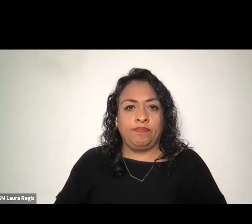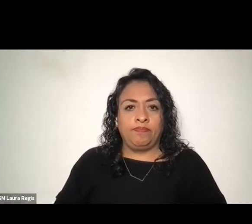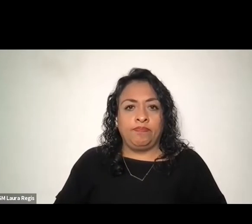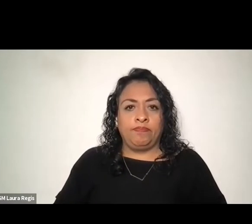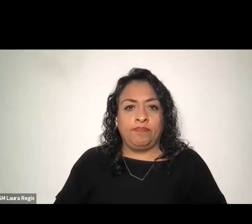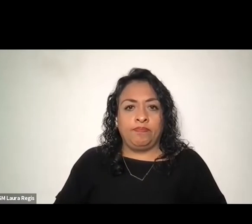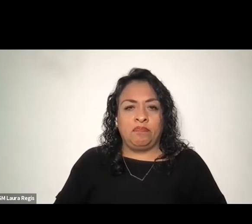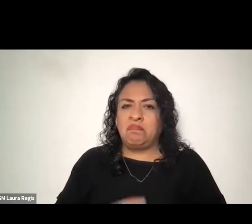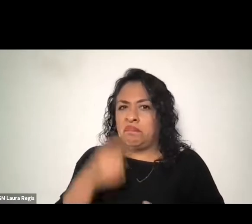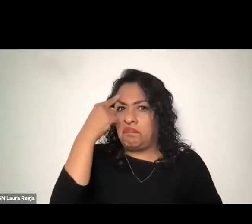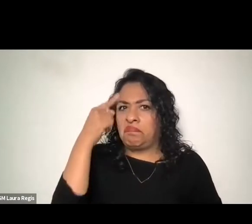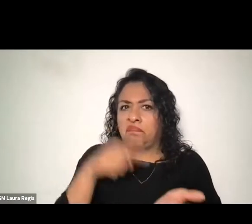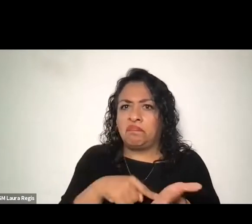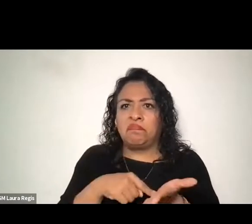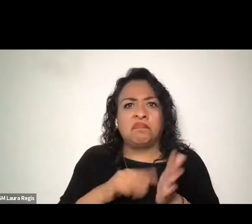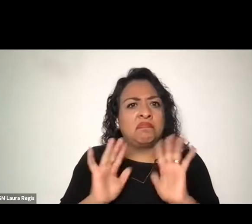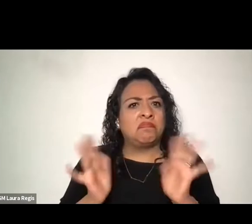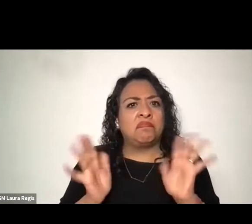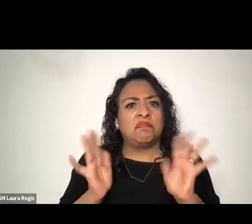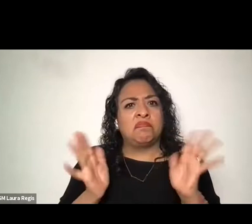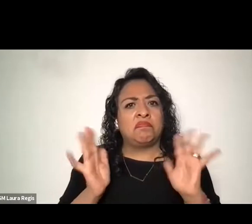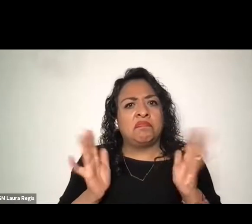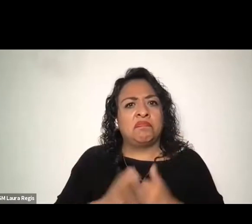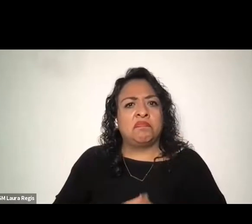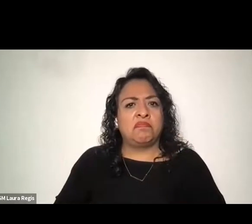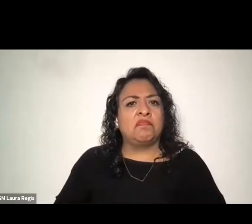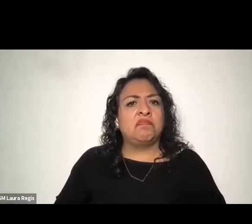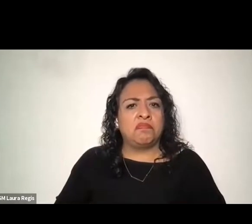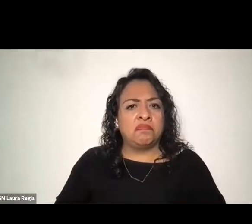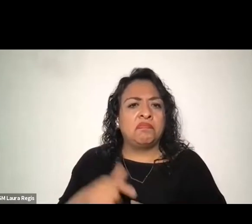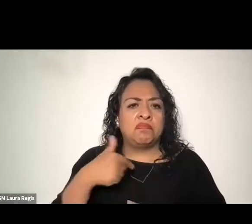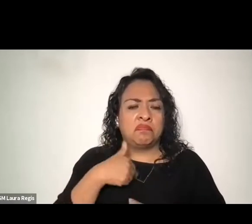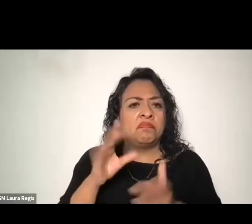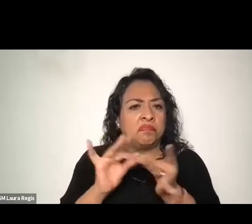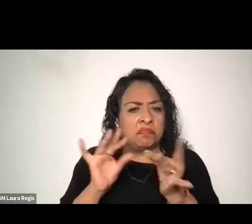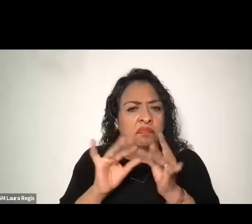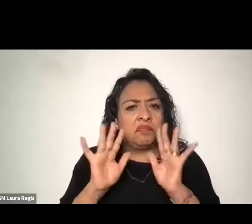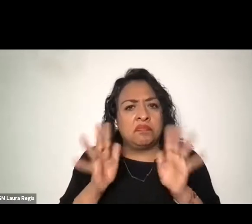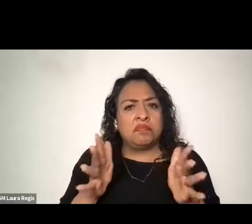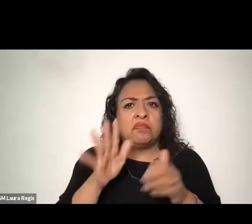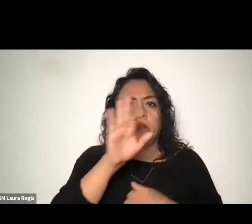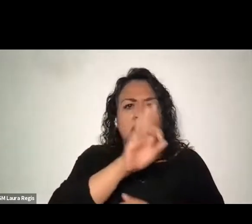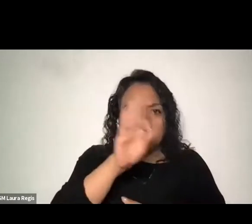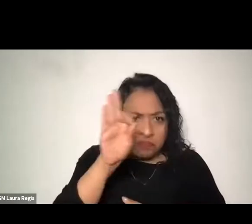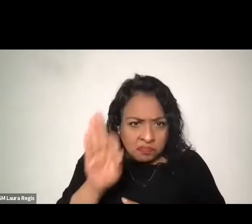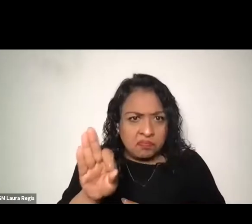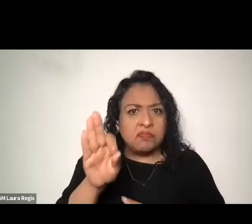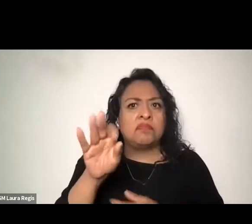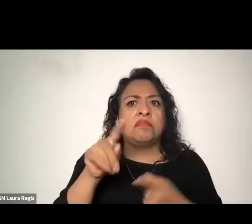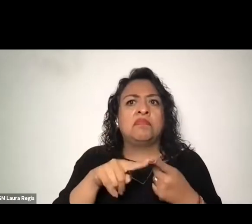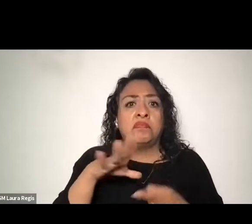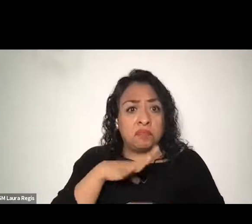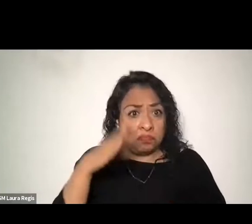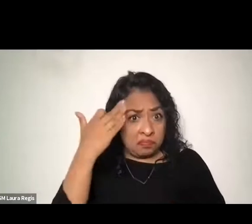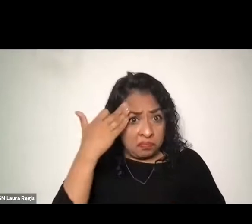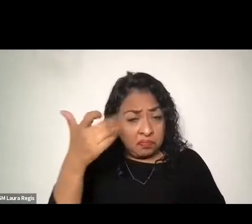Bien, pues creo que ya mencioné lo de las fechas, si hay tiempo para